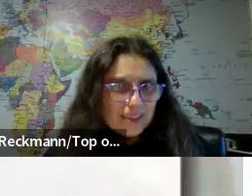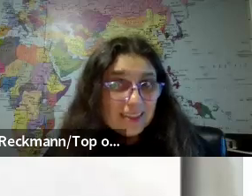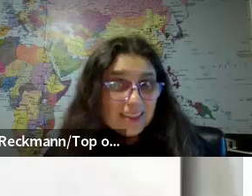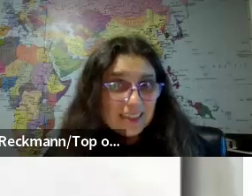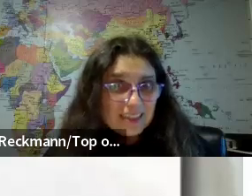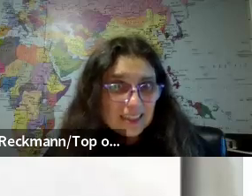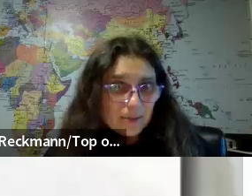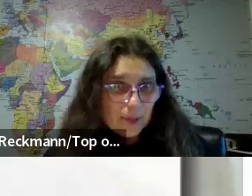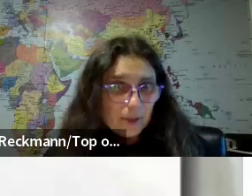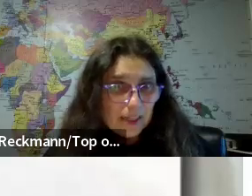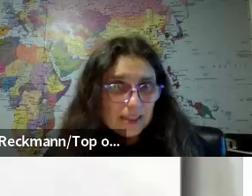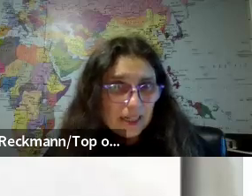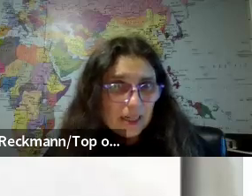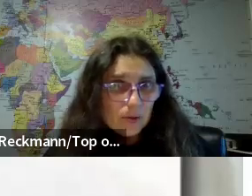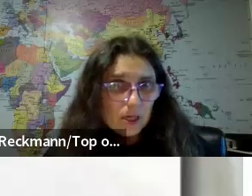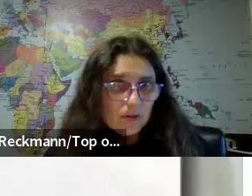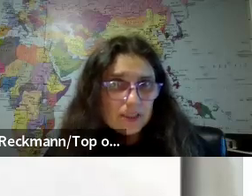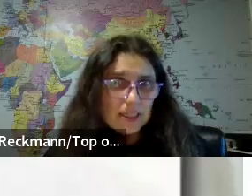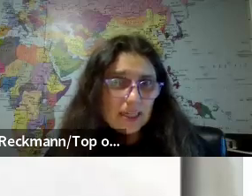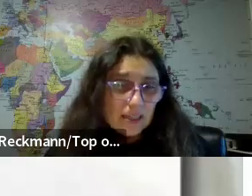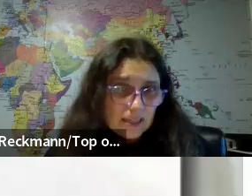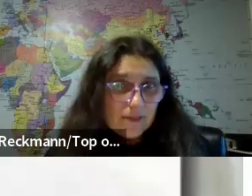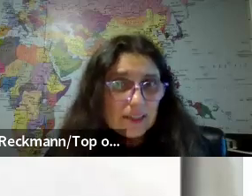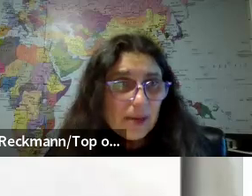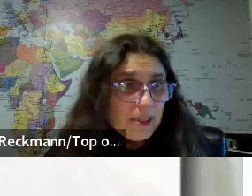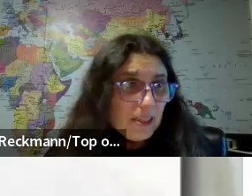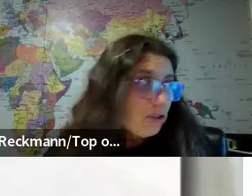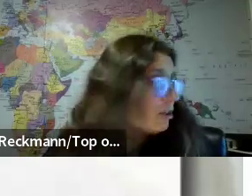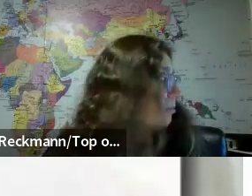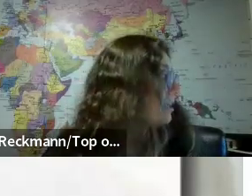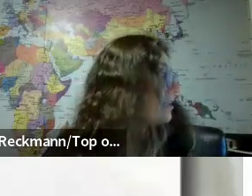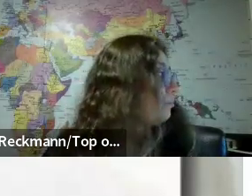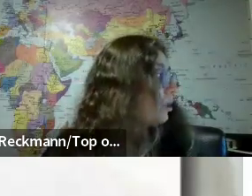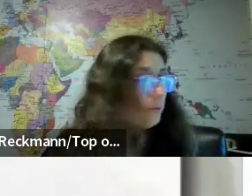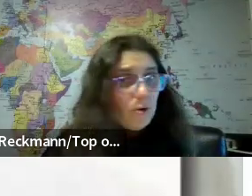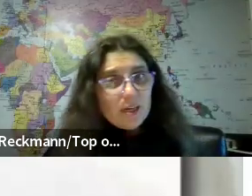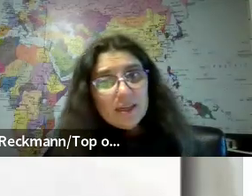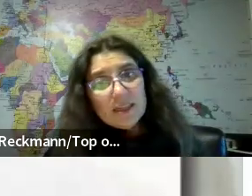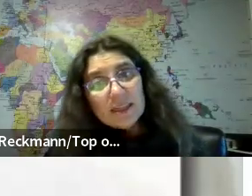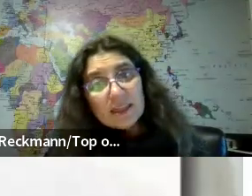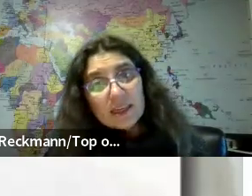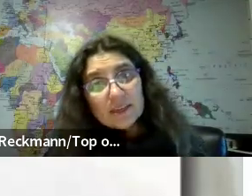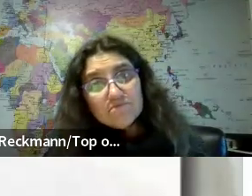son bastante estrechas para poder entrar en cada una de las oficinas. Y efectivamente esto es como que está muy de moda